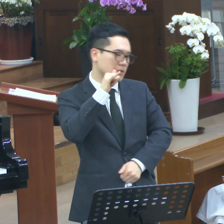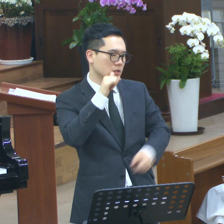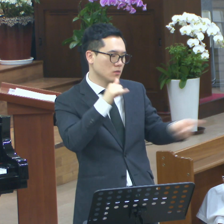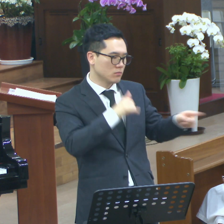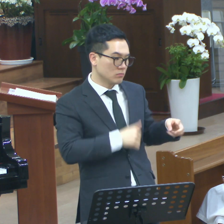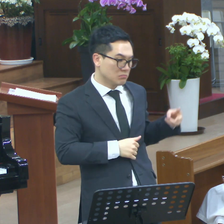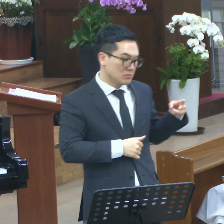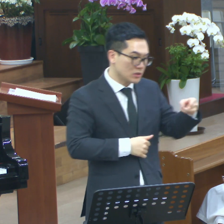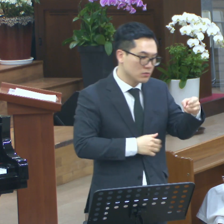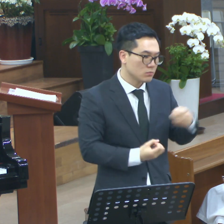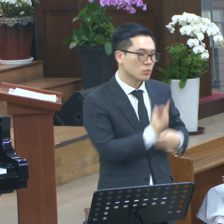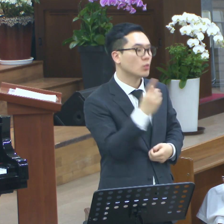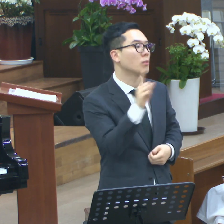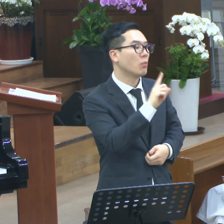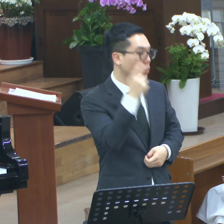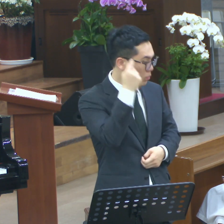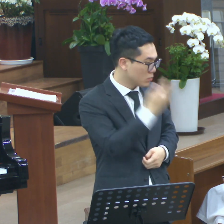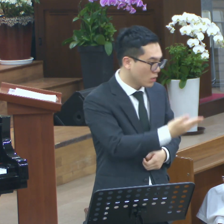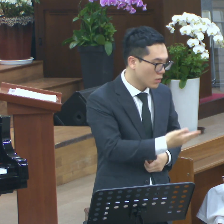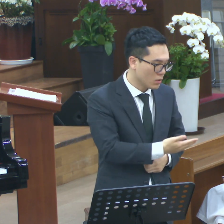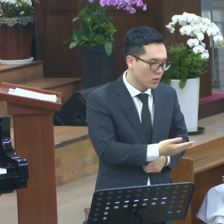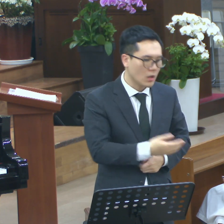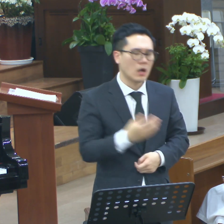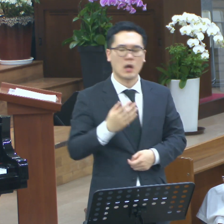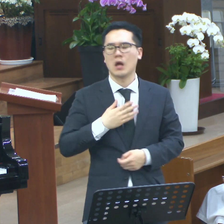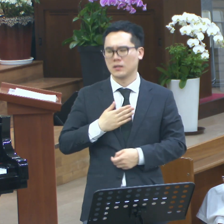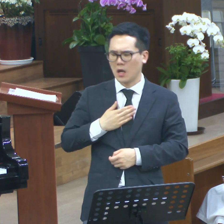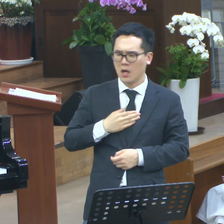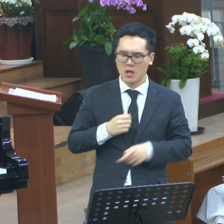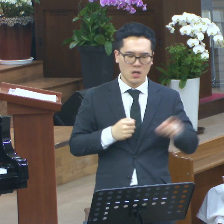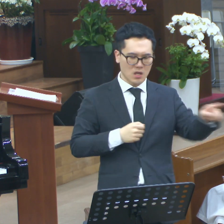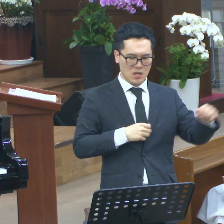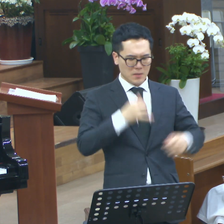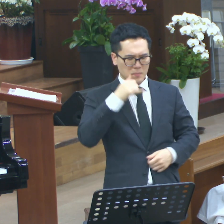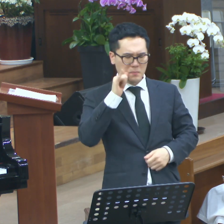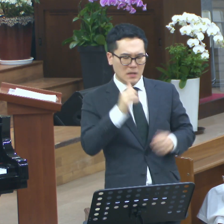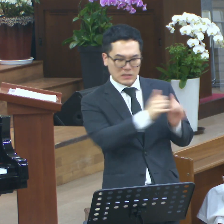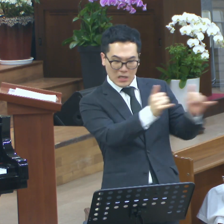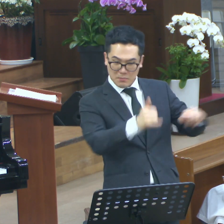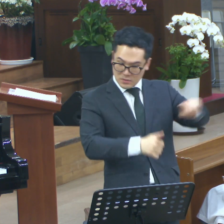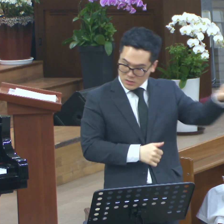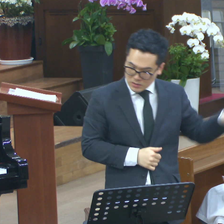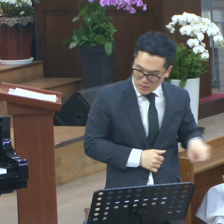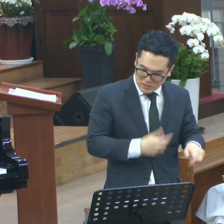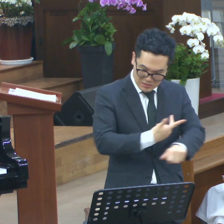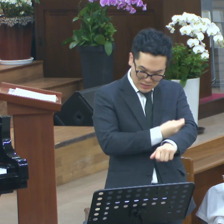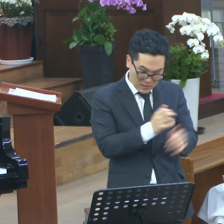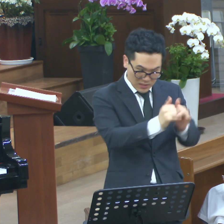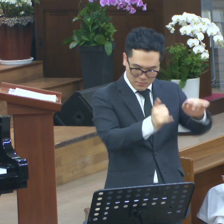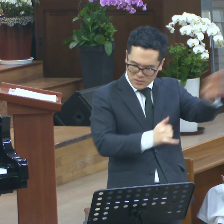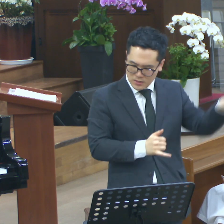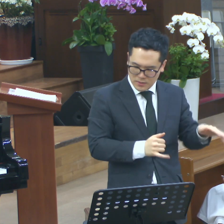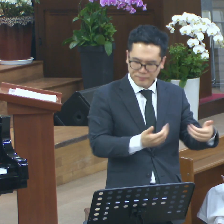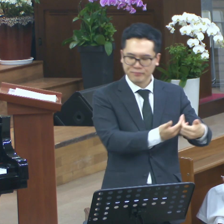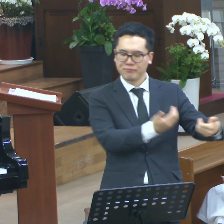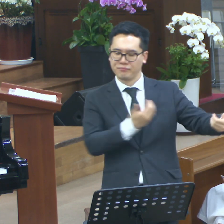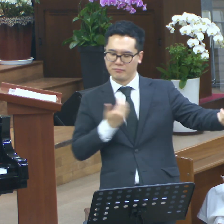사람하고 가까이 하면 죄를 지을 수밖에 없어요. 그것을 끊을 수 있는 것은 죄에 대해서 분노하고 죄에 대해서